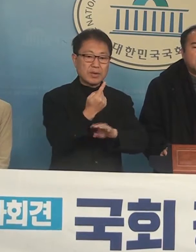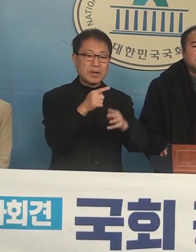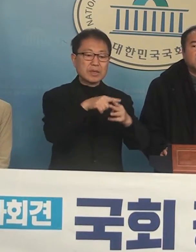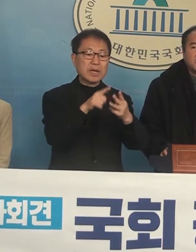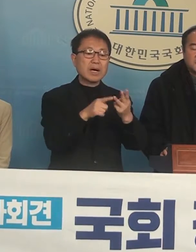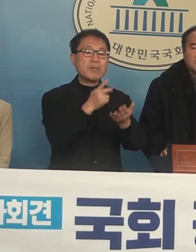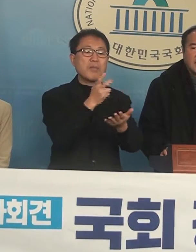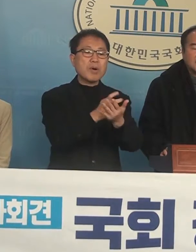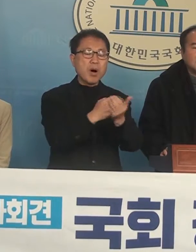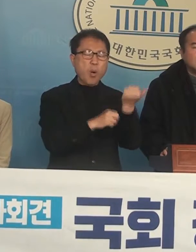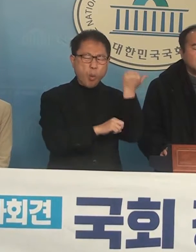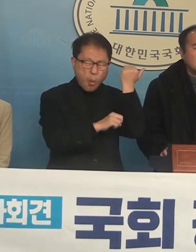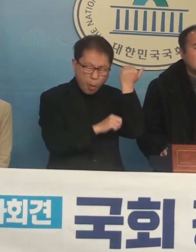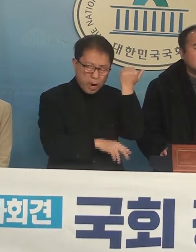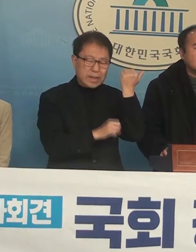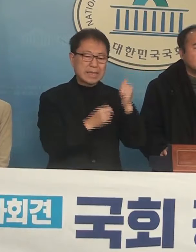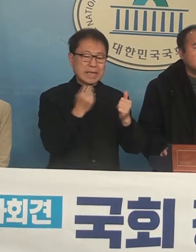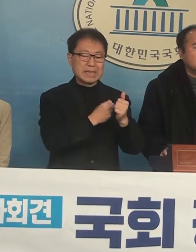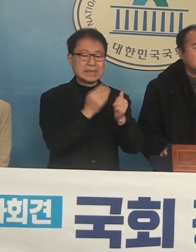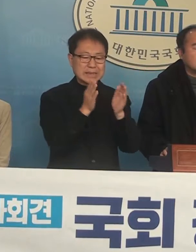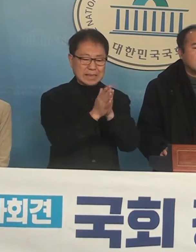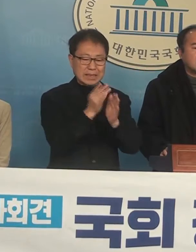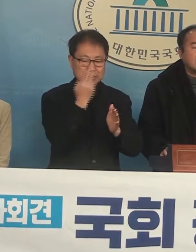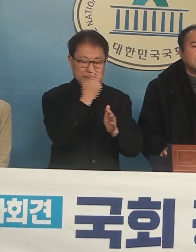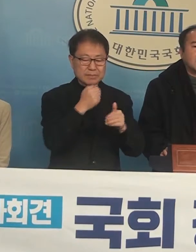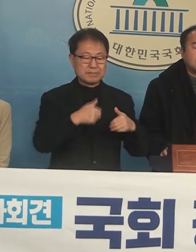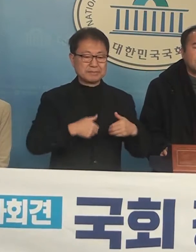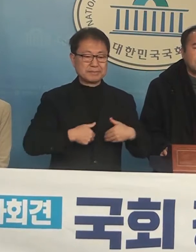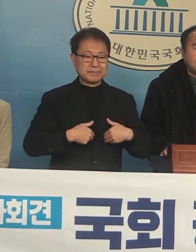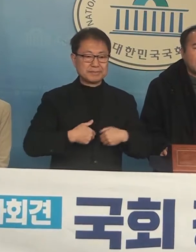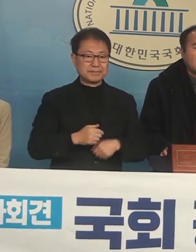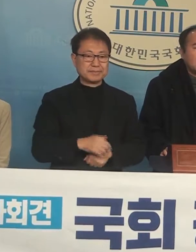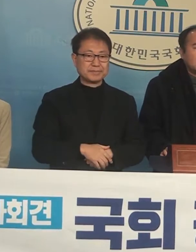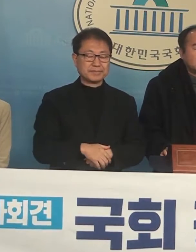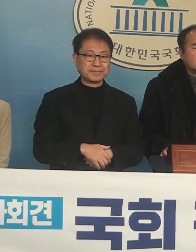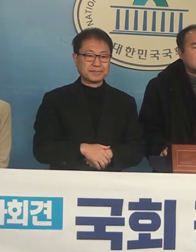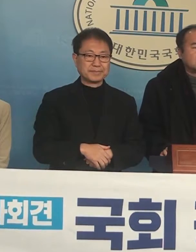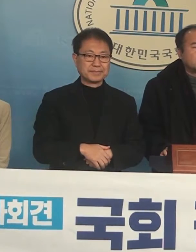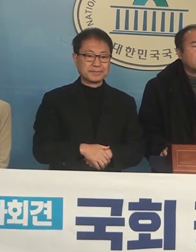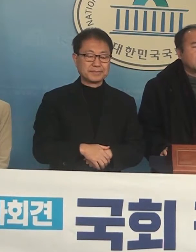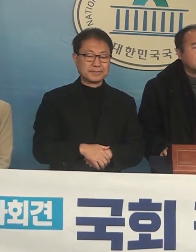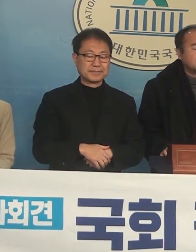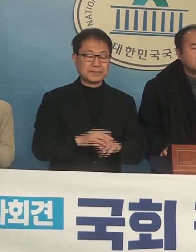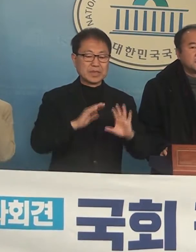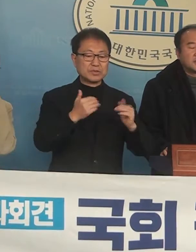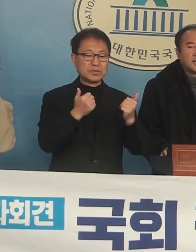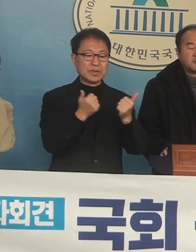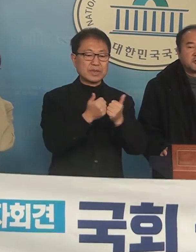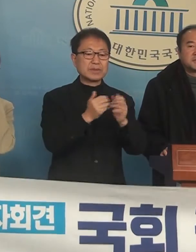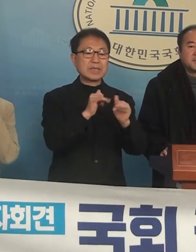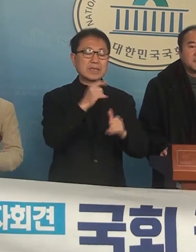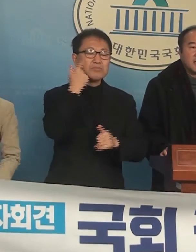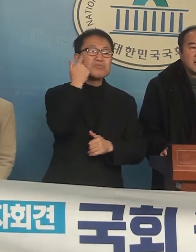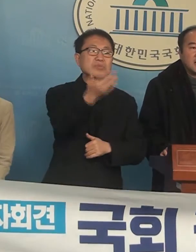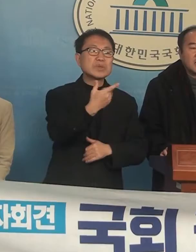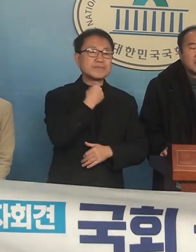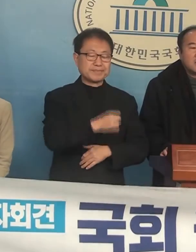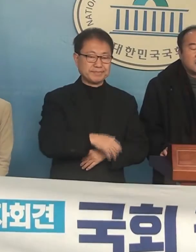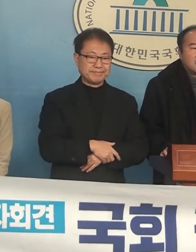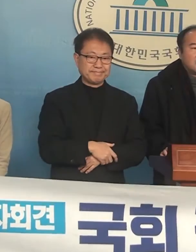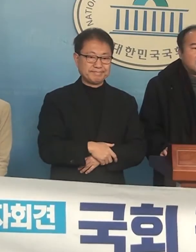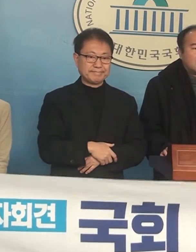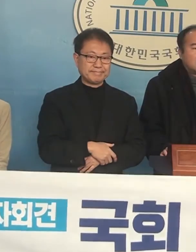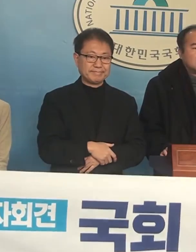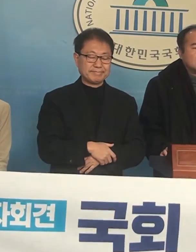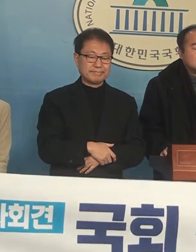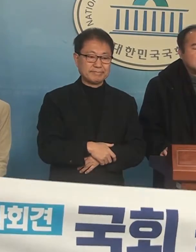3법을 원점으로부터 다시 논의해야 한다고 생각을 합니다. 저는 국회의원 분들께 묻고 싶습니다.